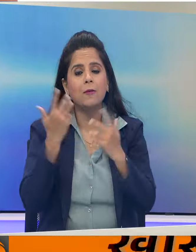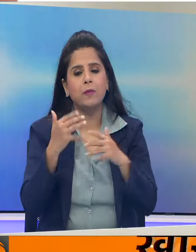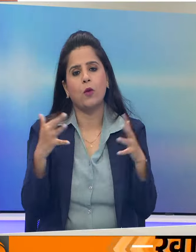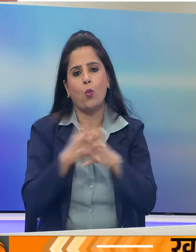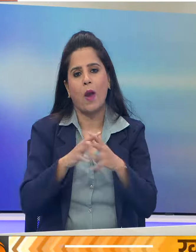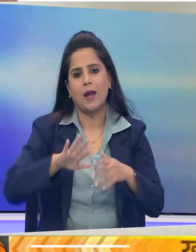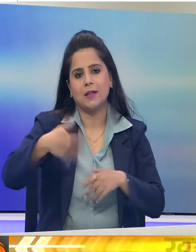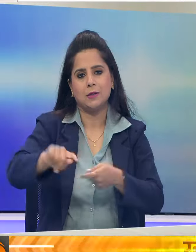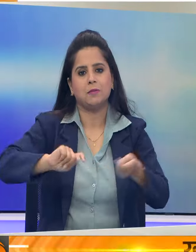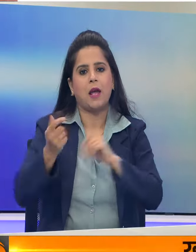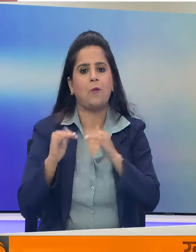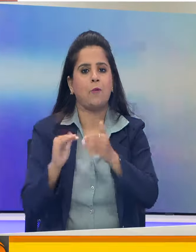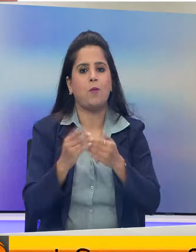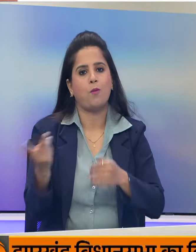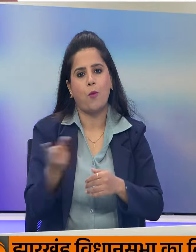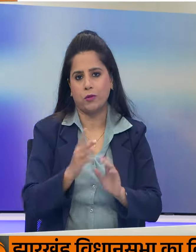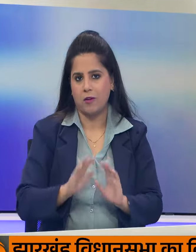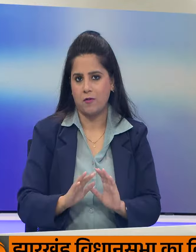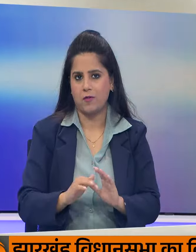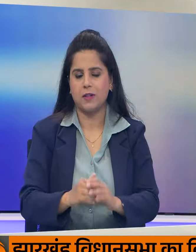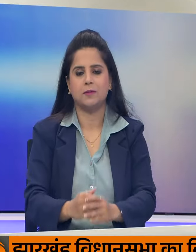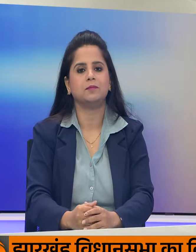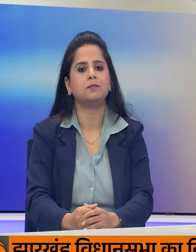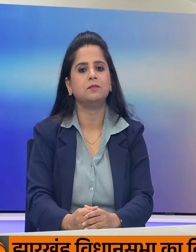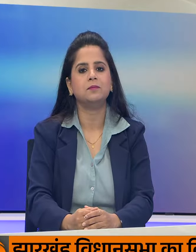खेला जाएगा।